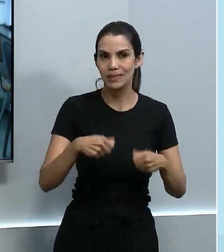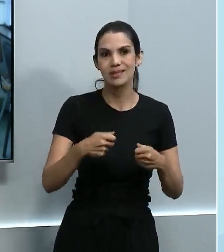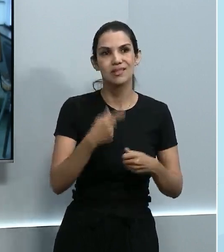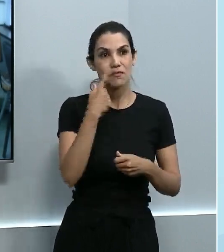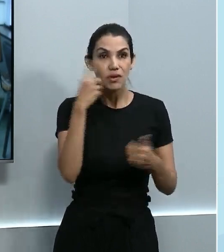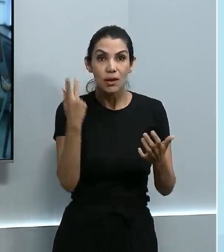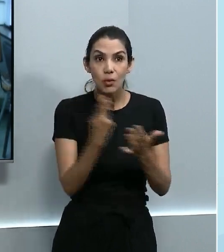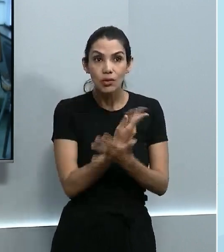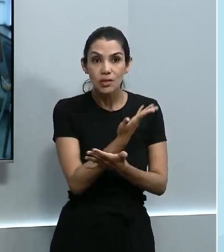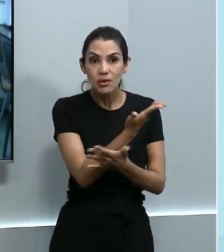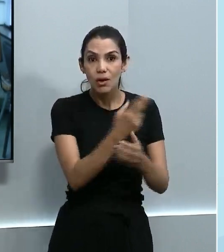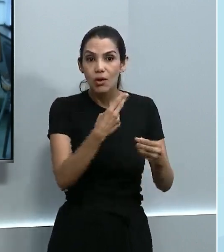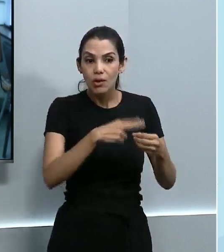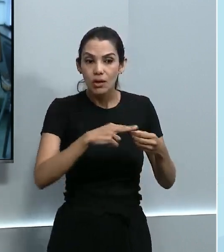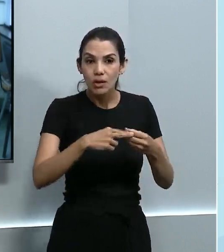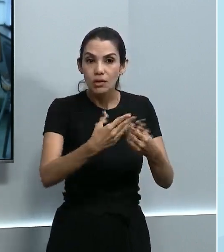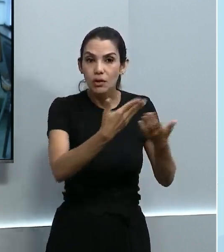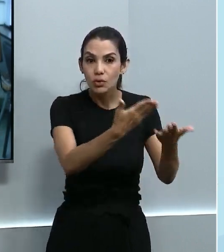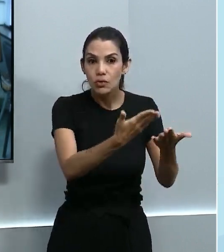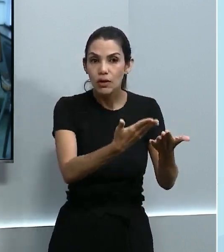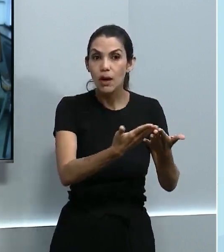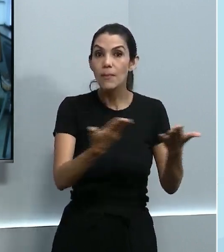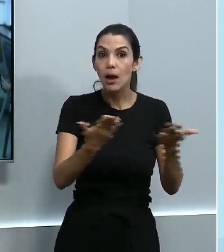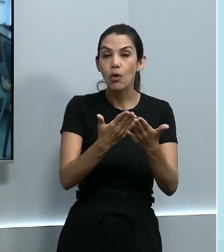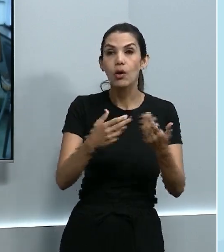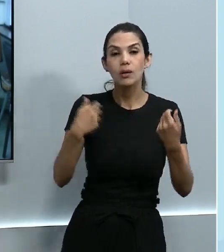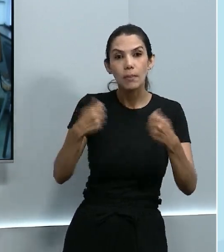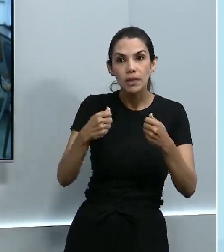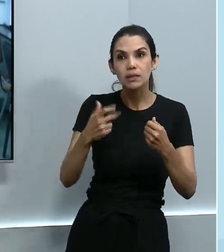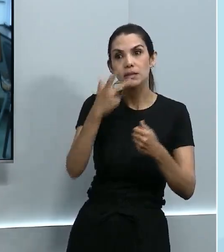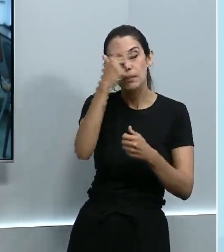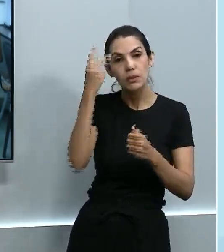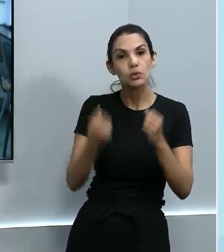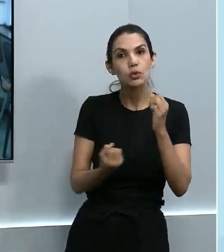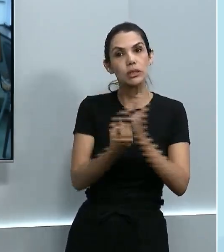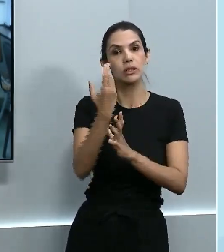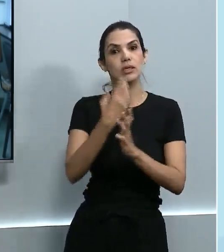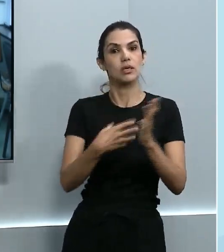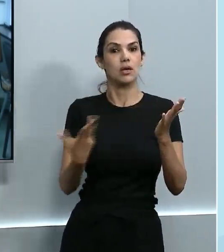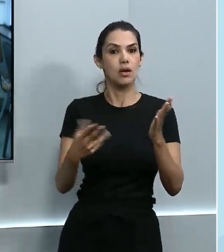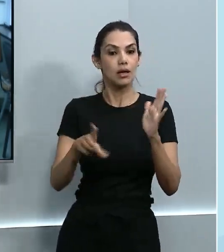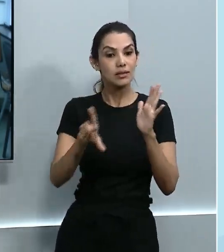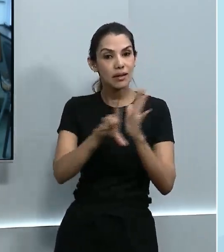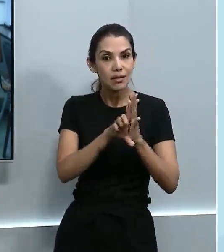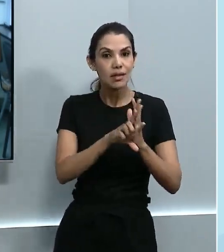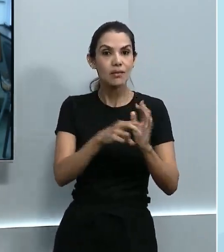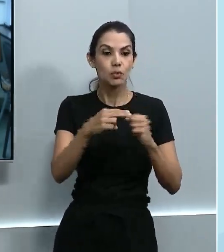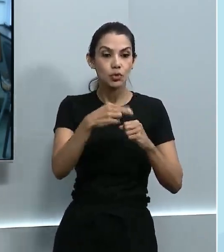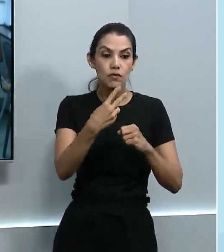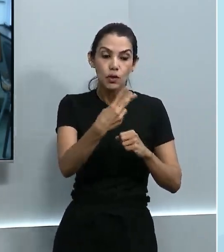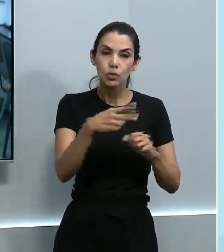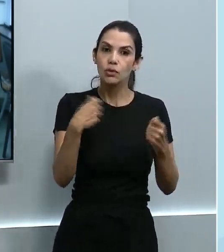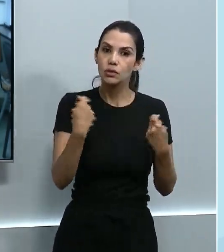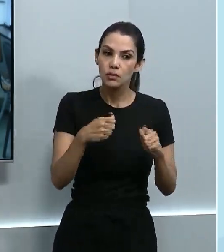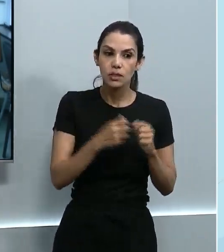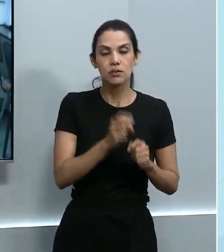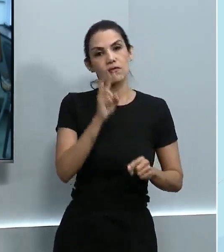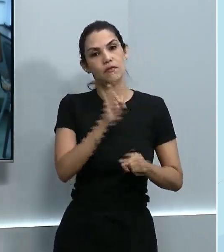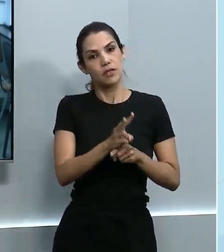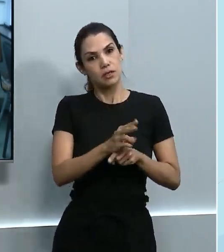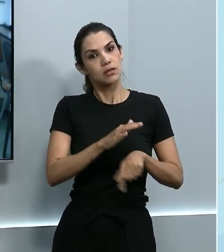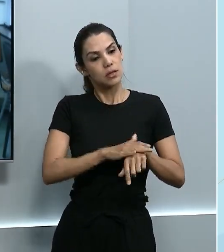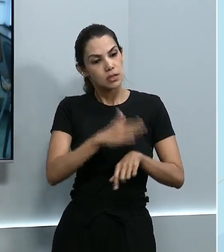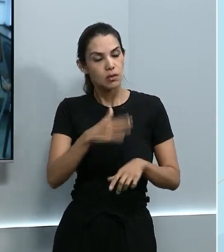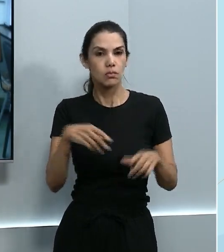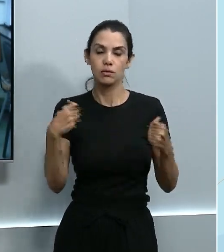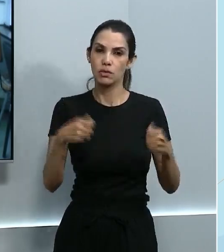está tendo, se alguma coisa de boa pode sair disso, talvez seja esse reforço nas necessidades de legislações e fiscalizações de